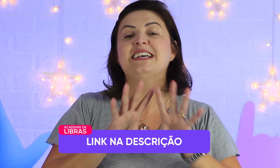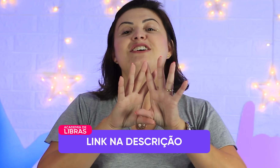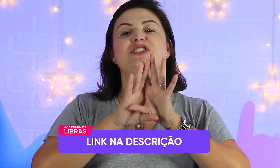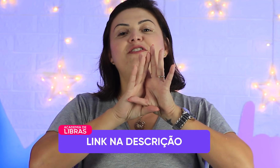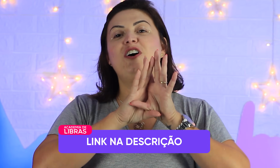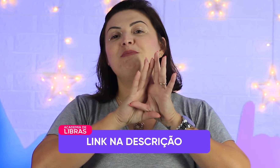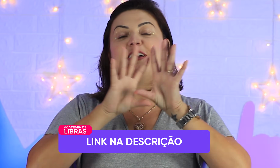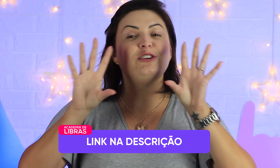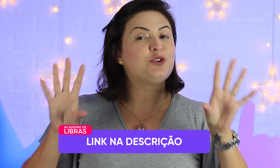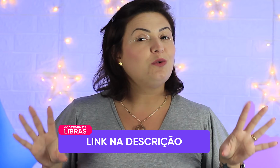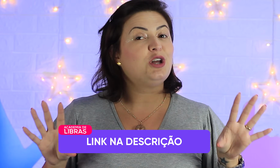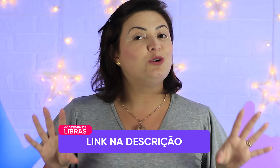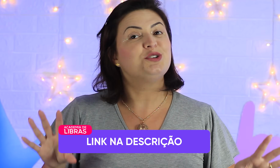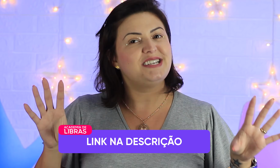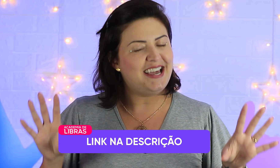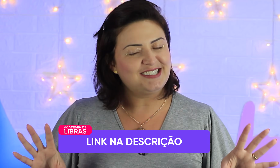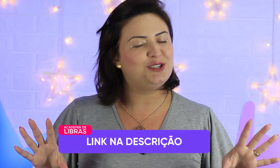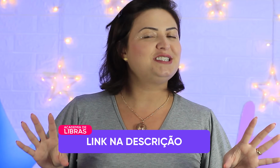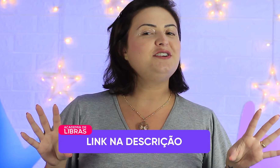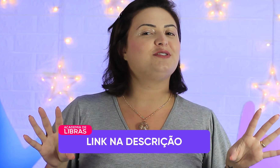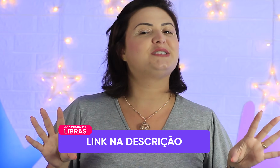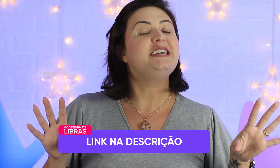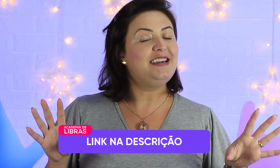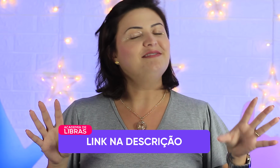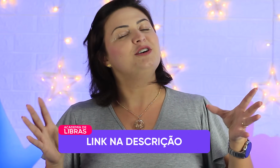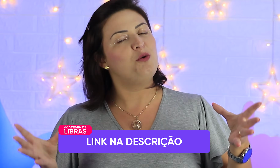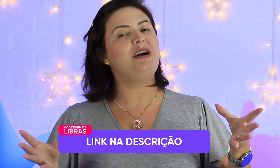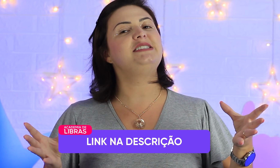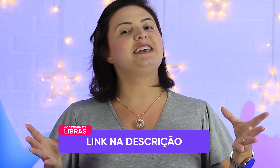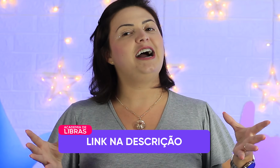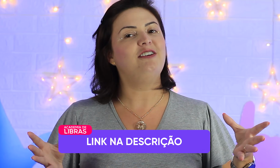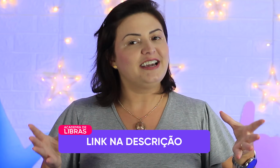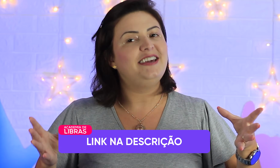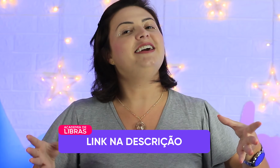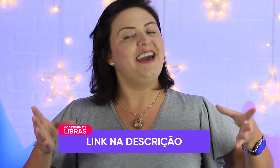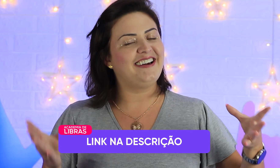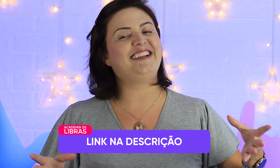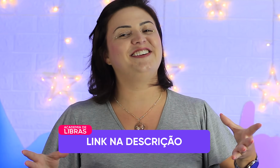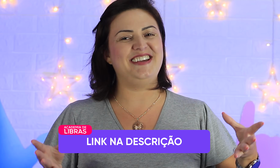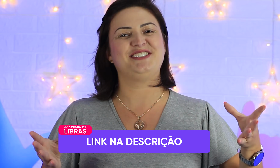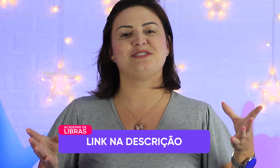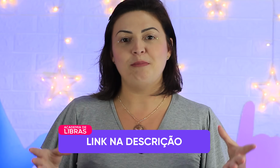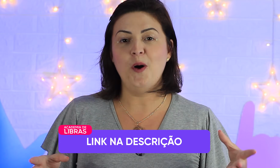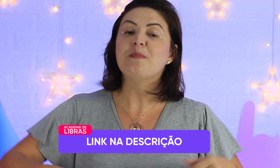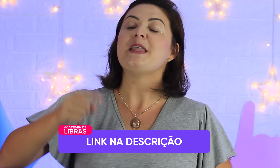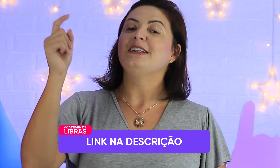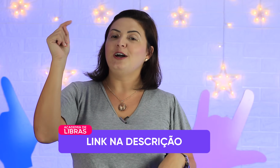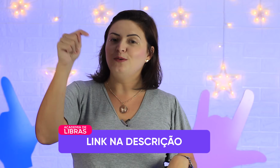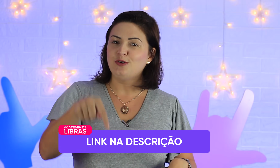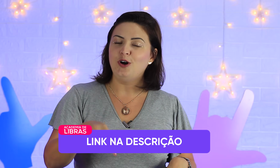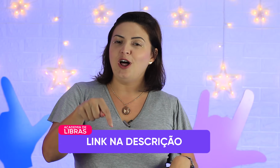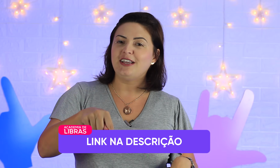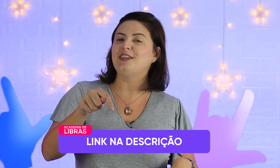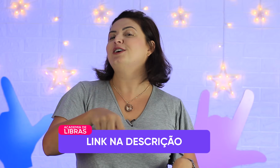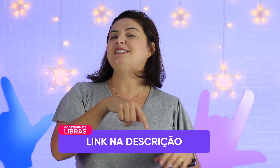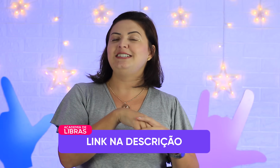de forma aí, de conteúdos exclusivos. E o mais legal é que é gratuito, tá bom? Então, coloque aqui, ó, se